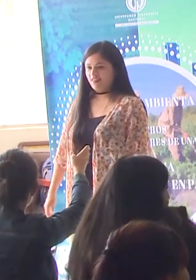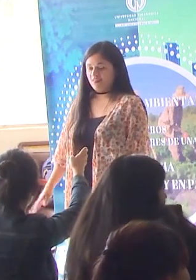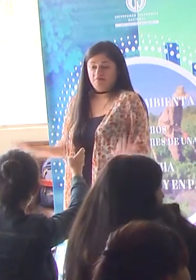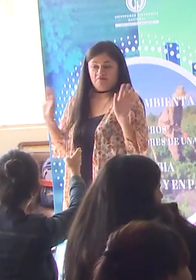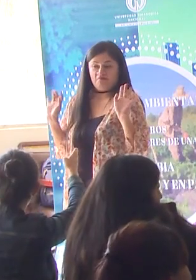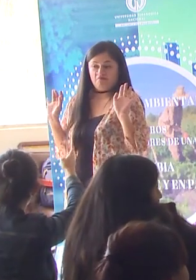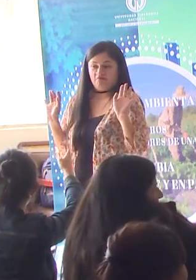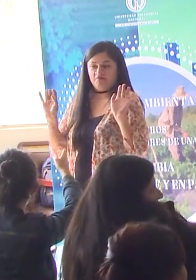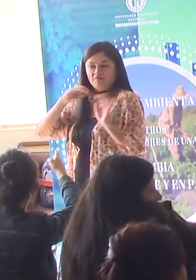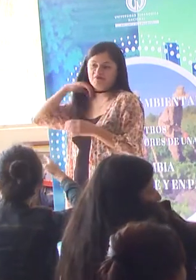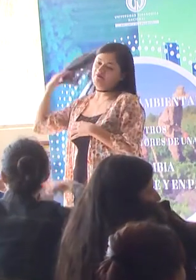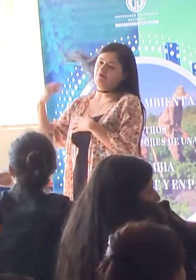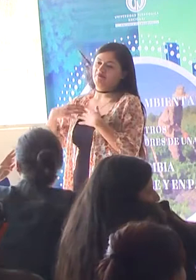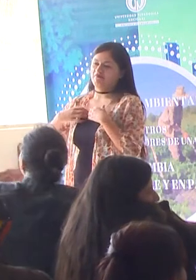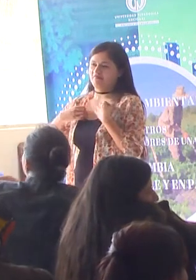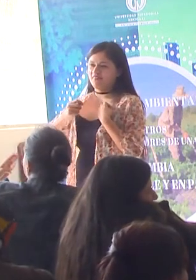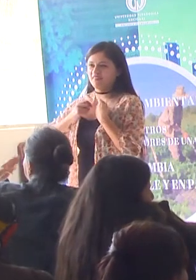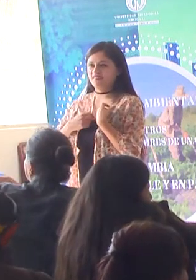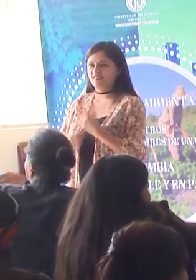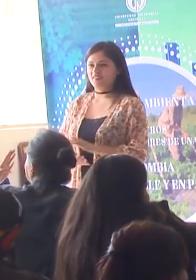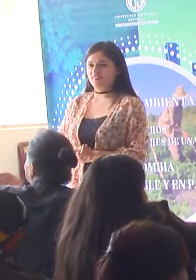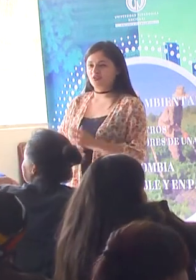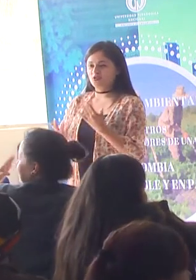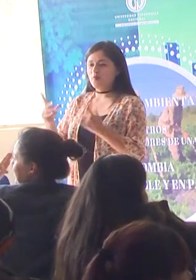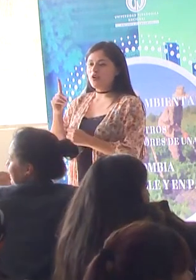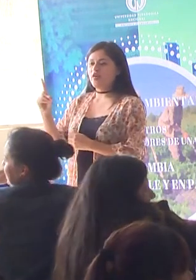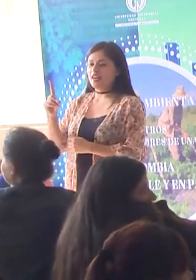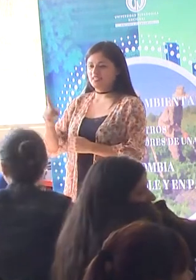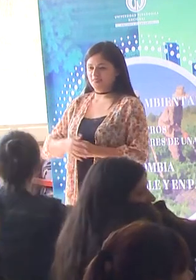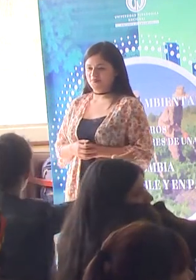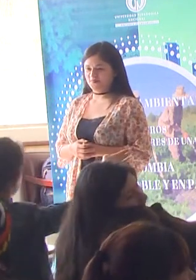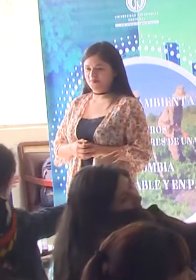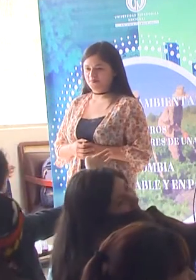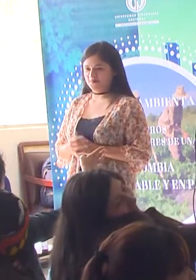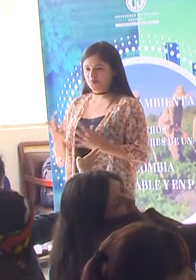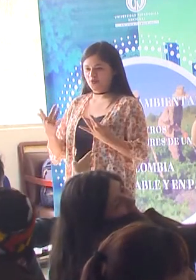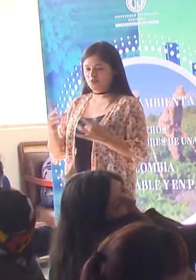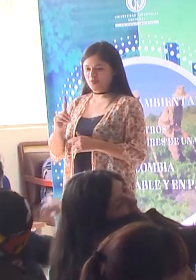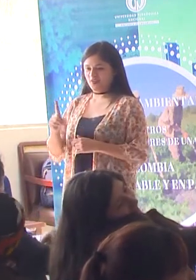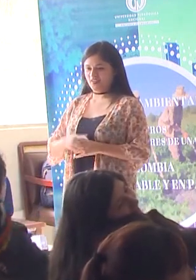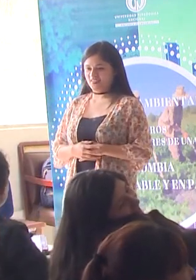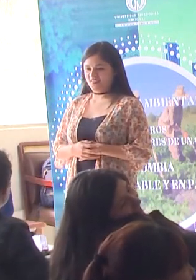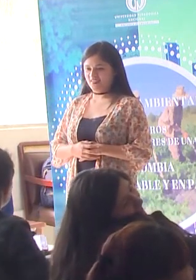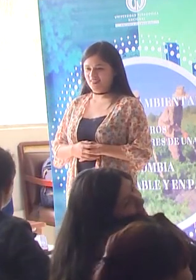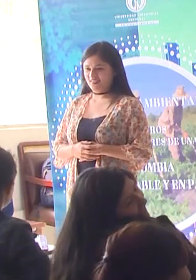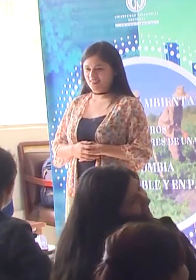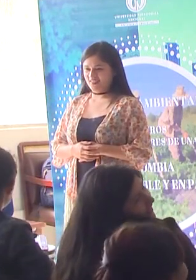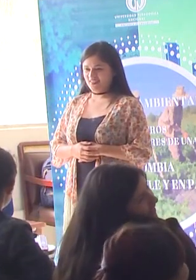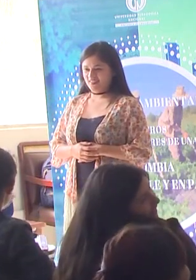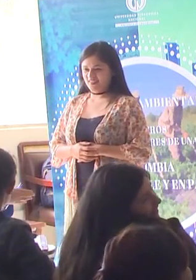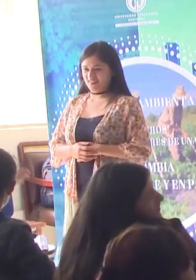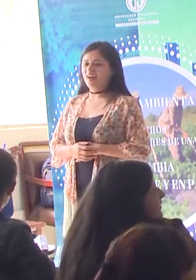con su mano derecha el norte bien bien bien bien muchas gracias